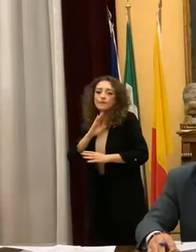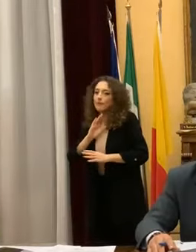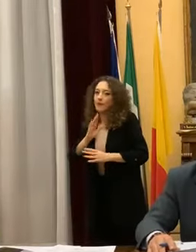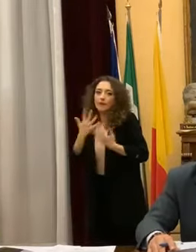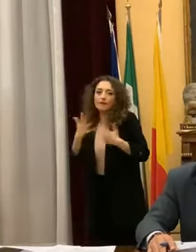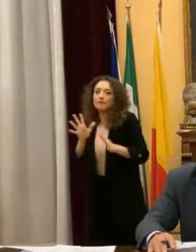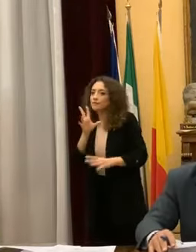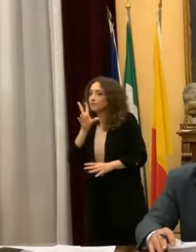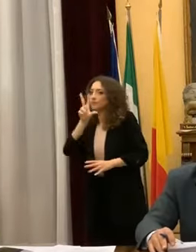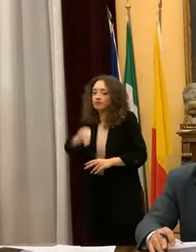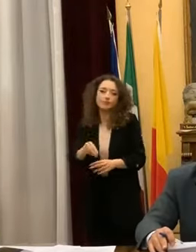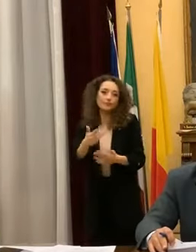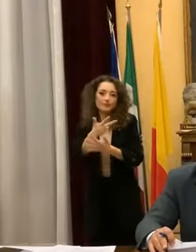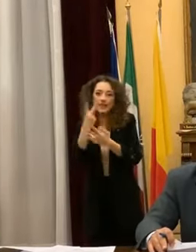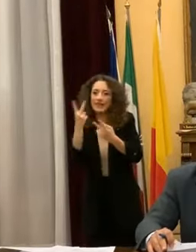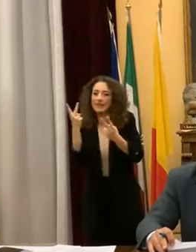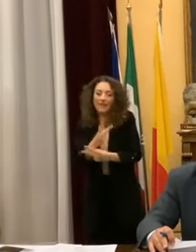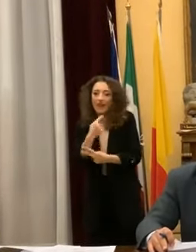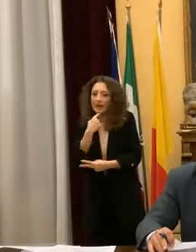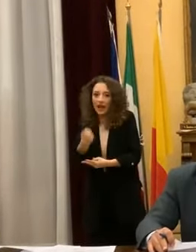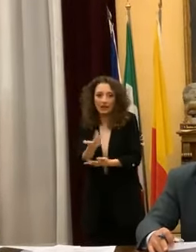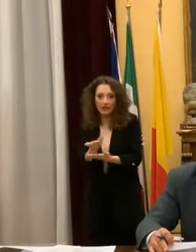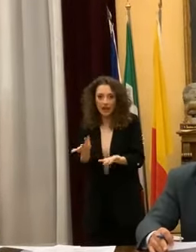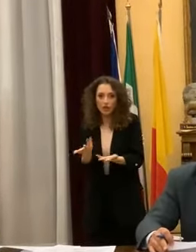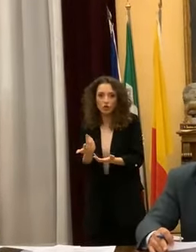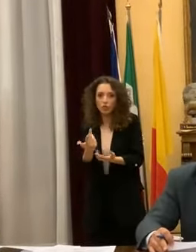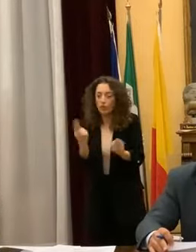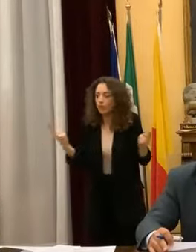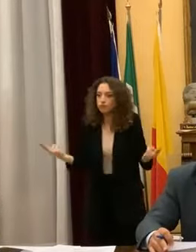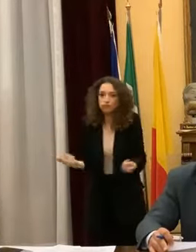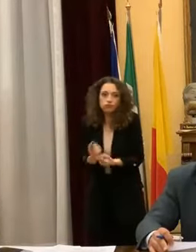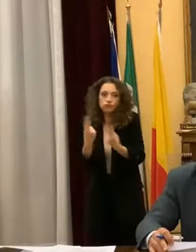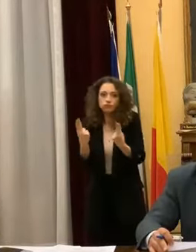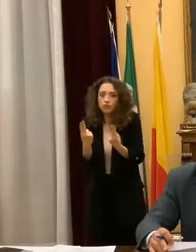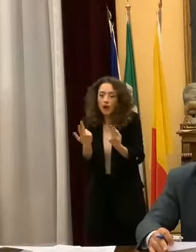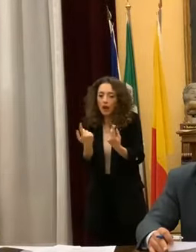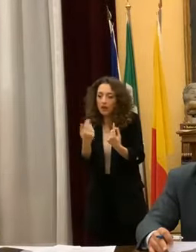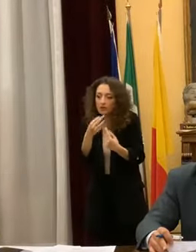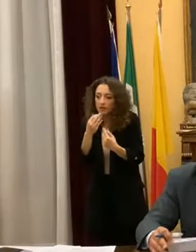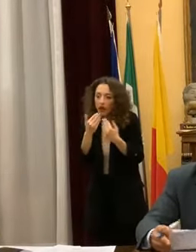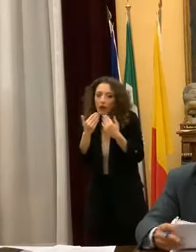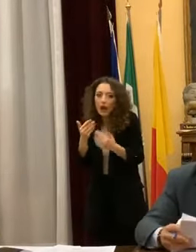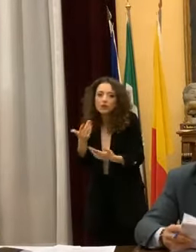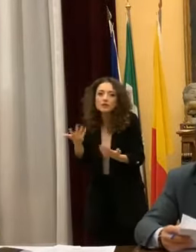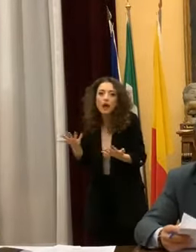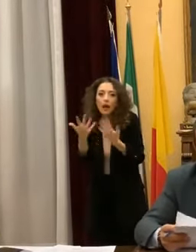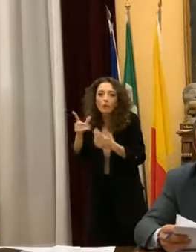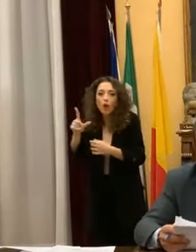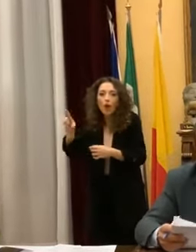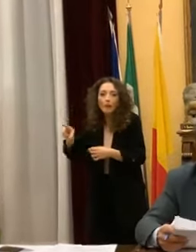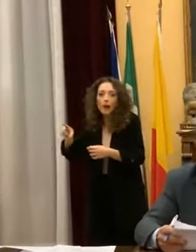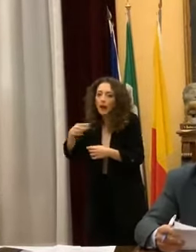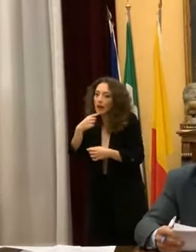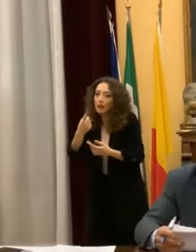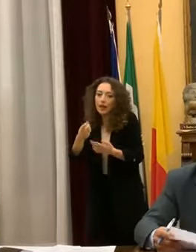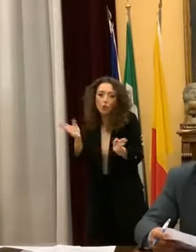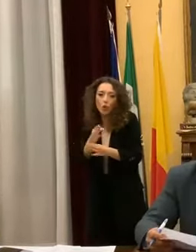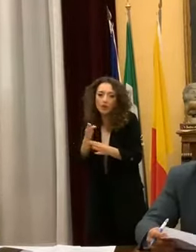fondo affinché chi avesse delle responsabilità parlasse. Quindi grazie Paolo La Paglia perché hai svuotato il sacco in